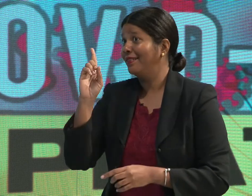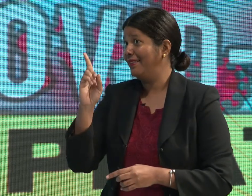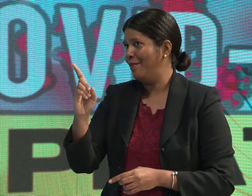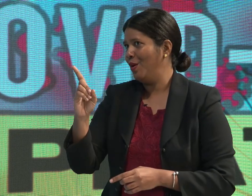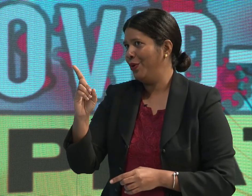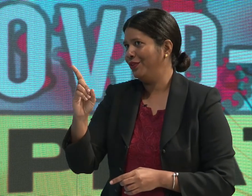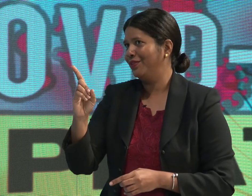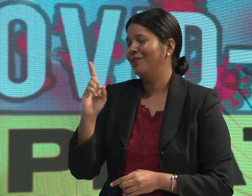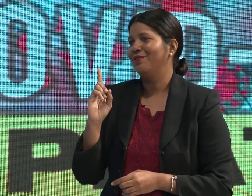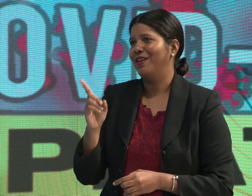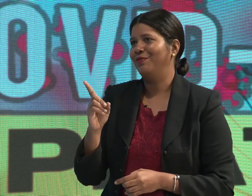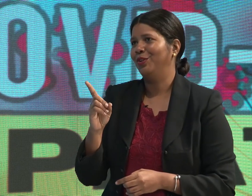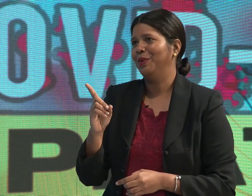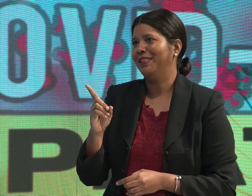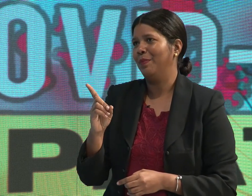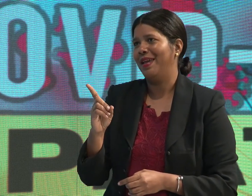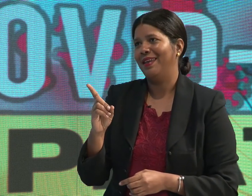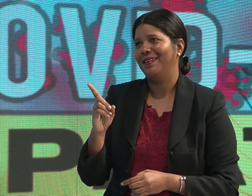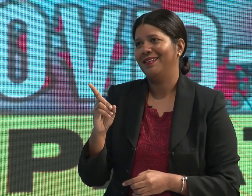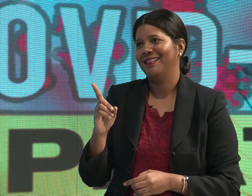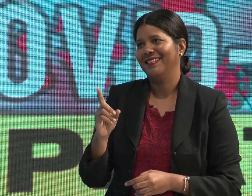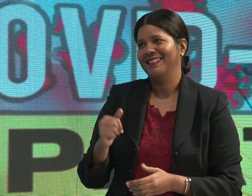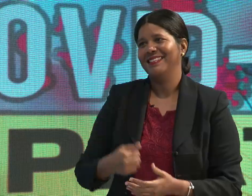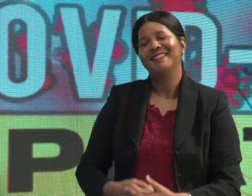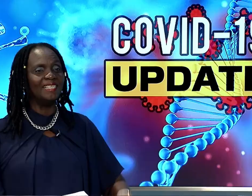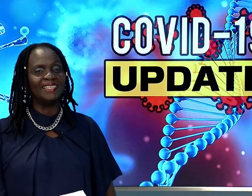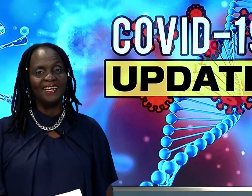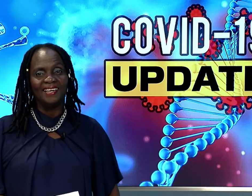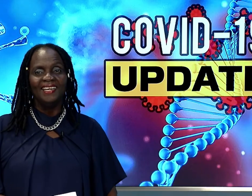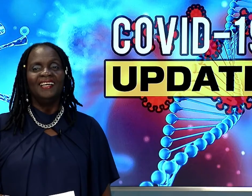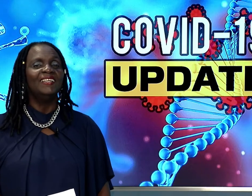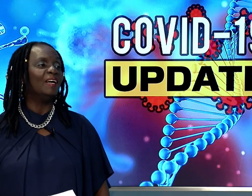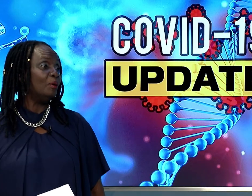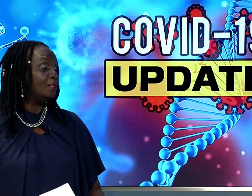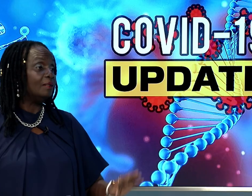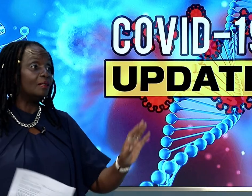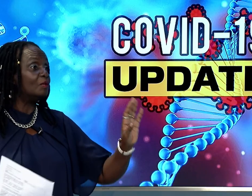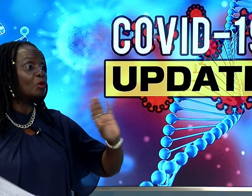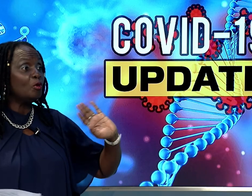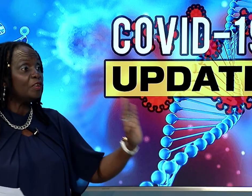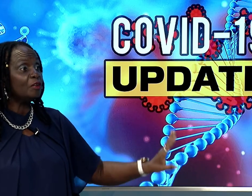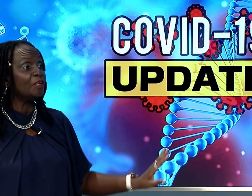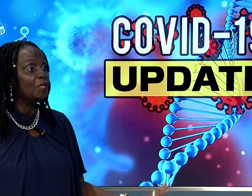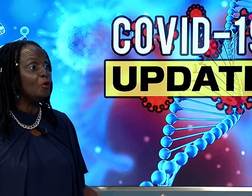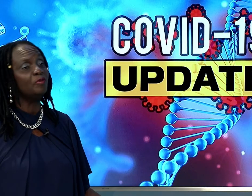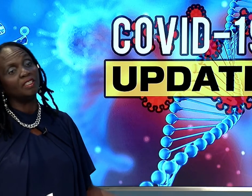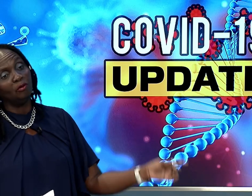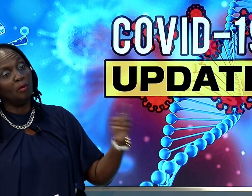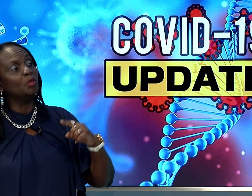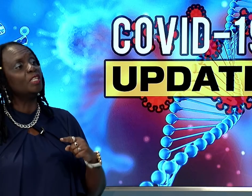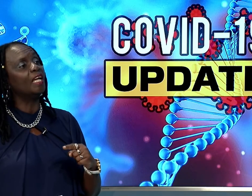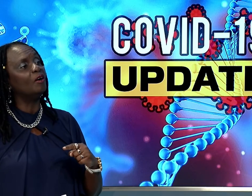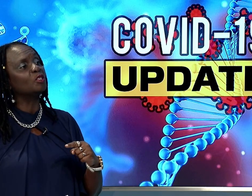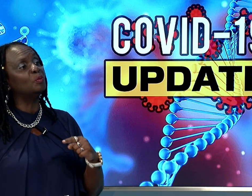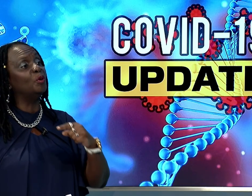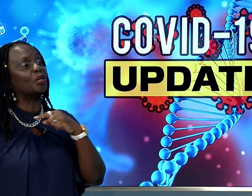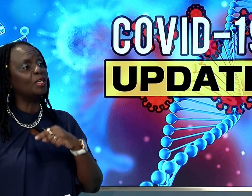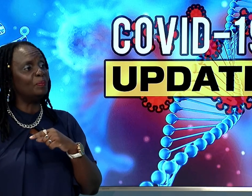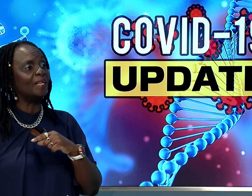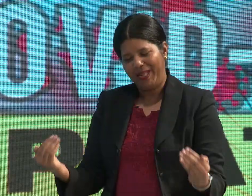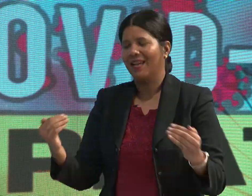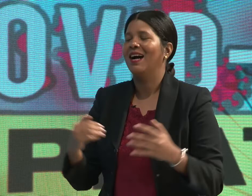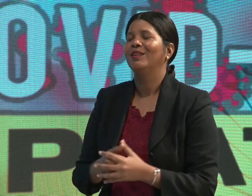En stembewust, 25 mei. Dat vergeten we niet, hè? Nee. Ja, want COVID of geen COVID, we moeten naar